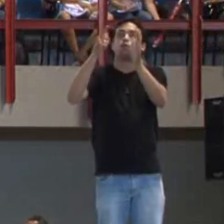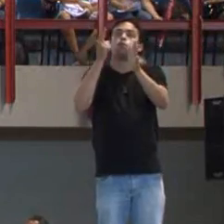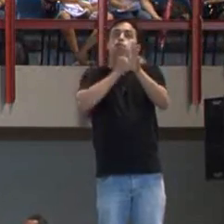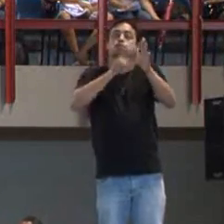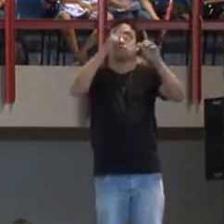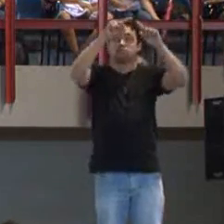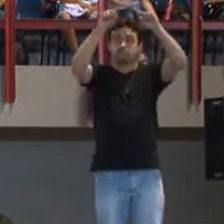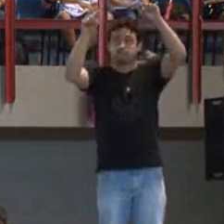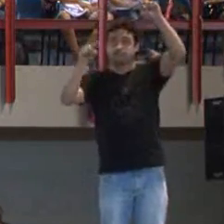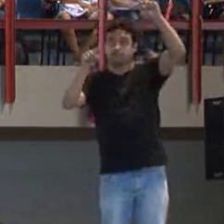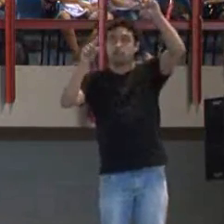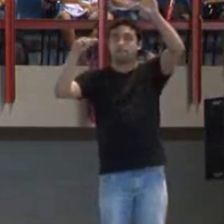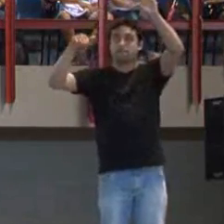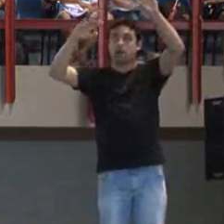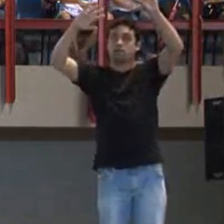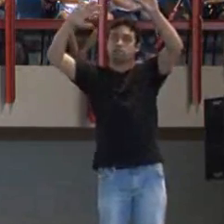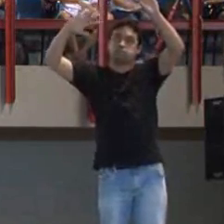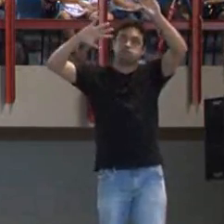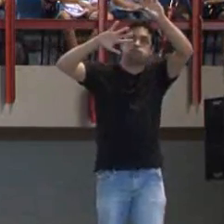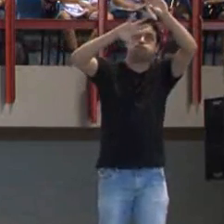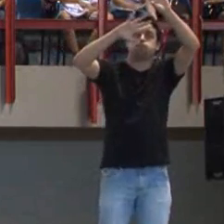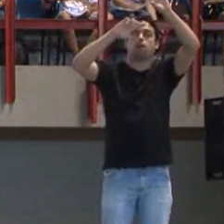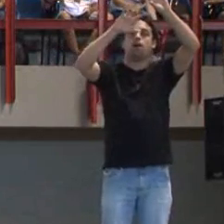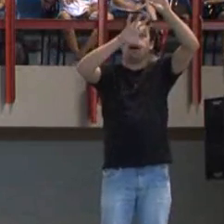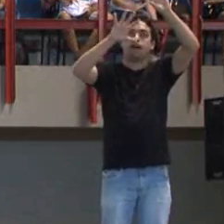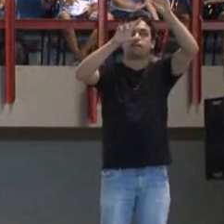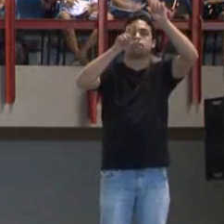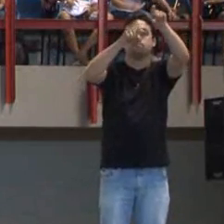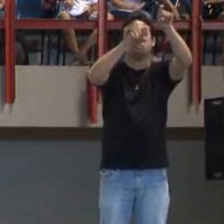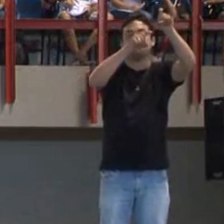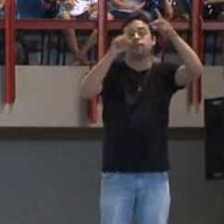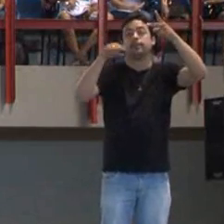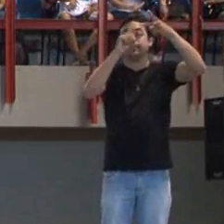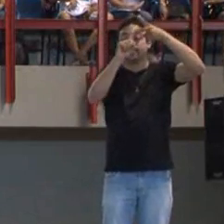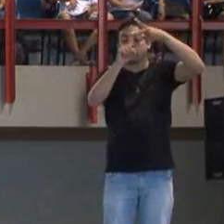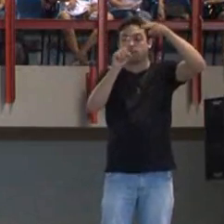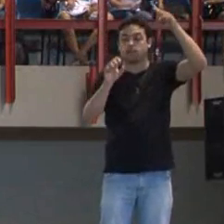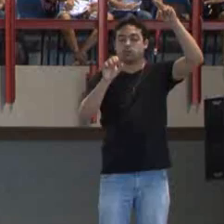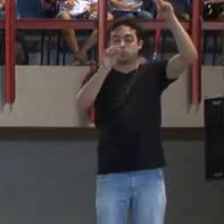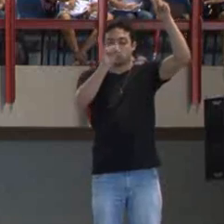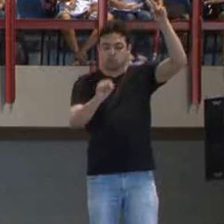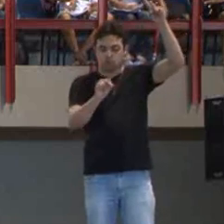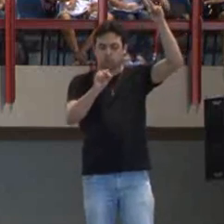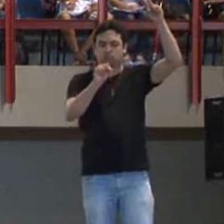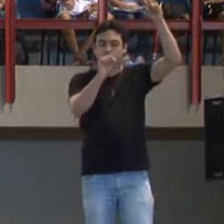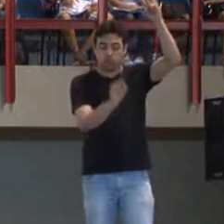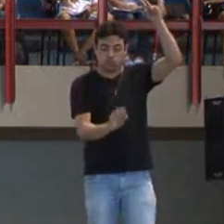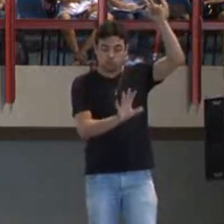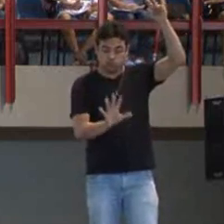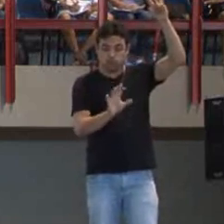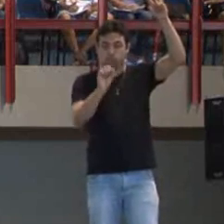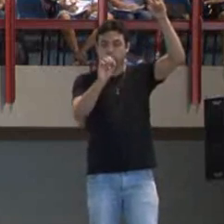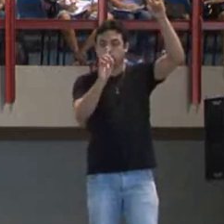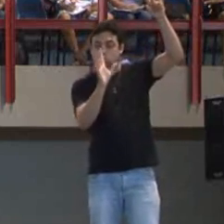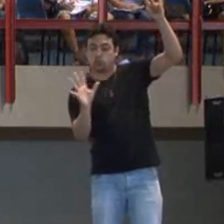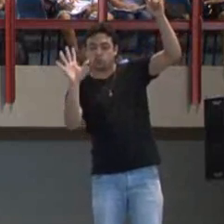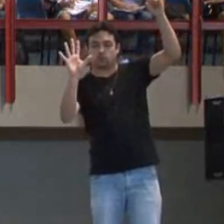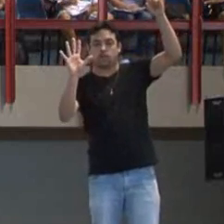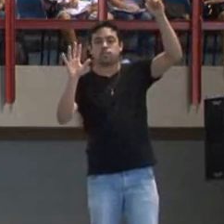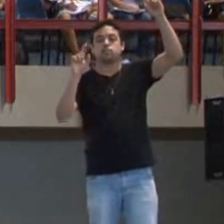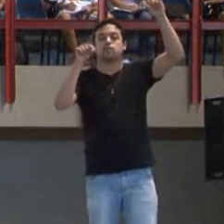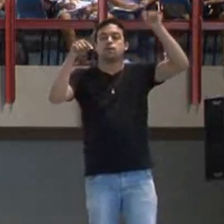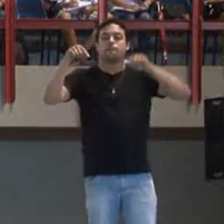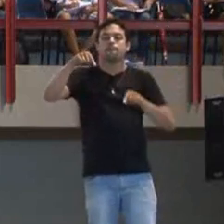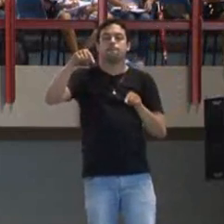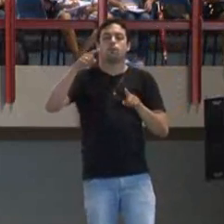interiorização. Se eu tiver no Sul-Sudeste, o que é que levou à interiorização, galera? O movimento